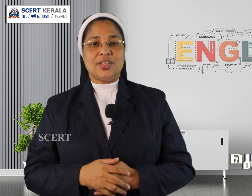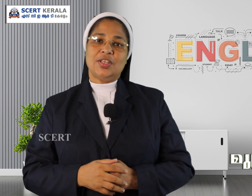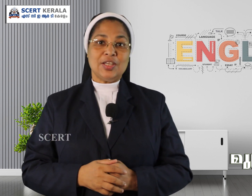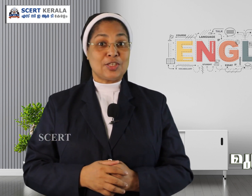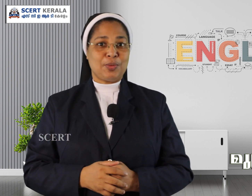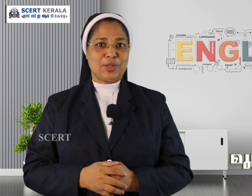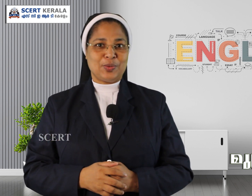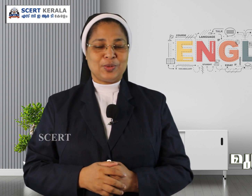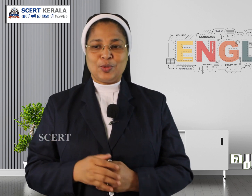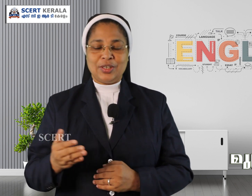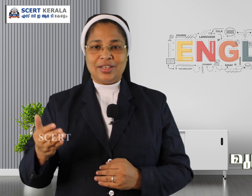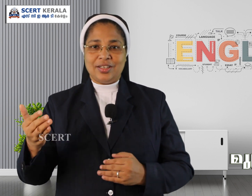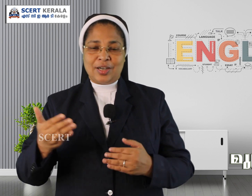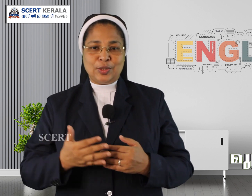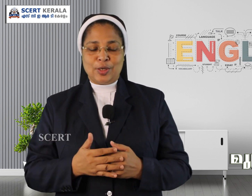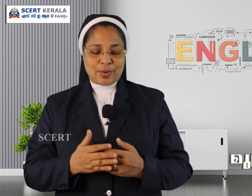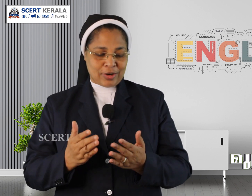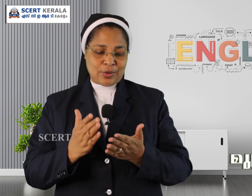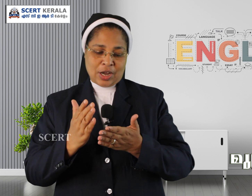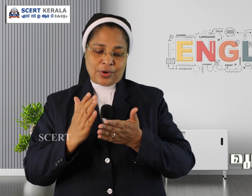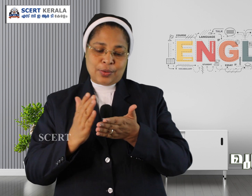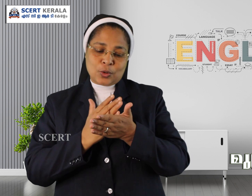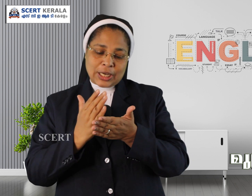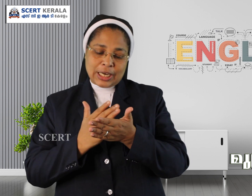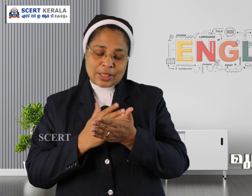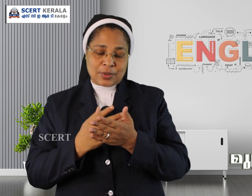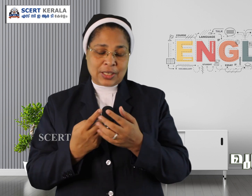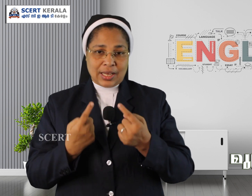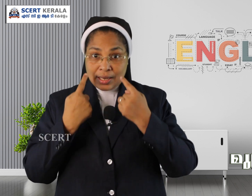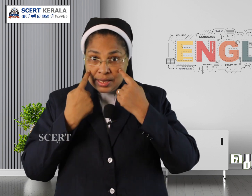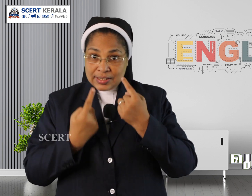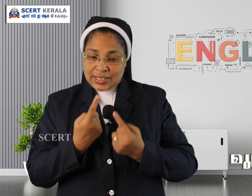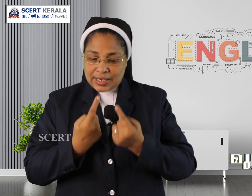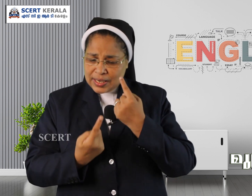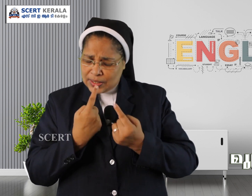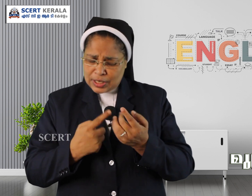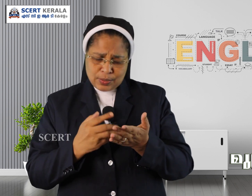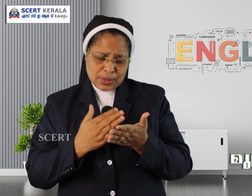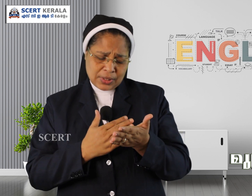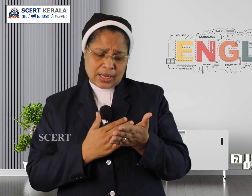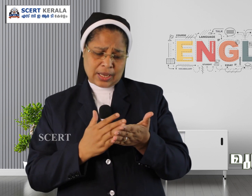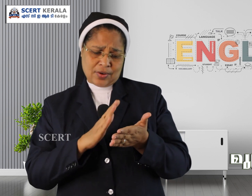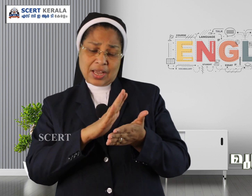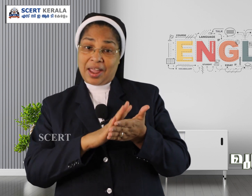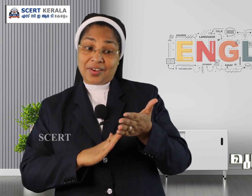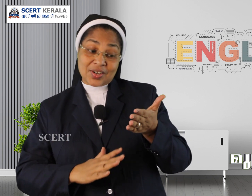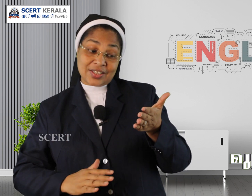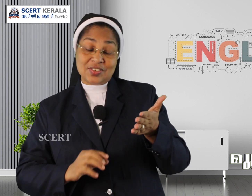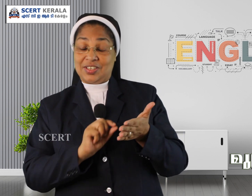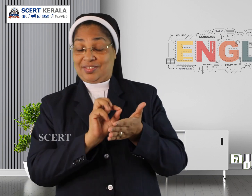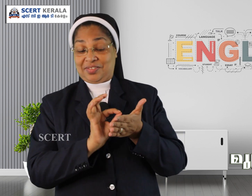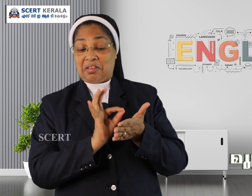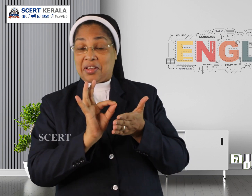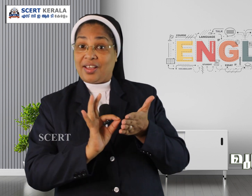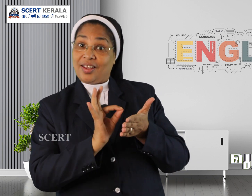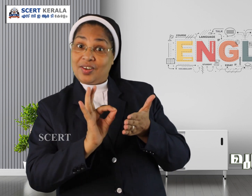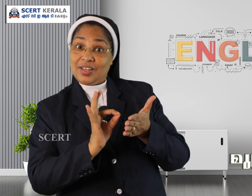റൈറ്റിംഗ് ഇഷ്ടപ്പെടുന്നു. കുട്ടികൾ അടുത്ത് വരുമ്പോൾ അവരുടെ ബുക്കെല്ലാം നമ്മളിങ്ങനെ ചെക്ക് ചെയ്ത് കഴിയുമ്പോൾ നമുക്ക് അറിയാം അവരുടെ ഹാൻഡ് റൈറ്റിംഗ്, ഹാൻഡ്